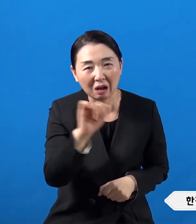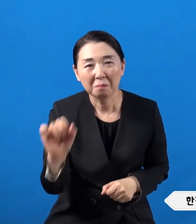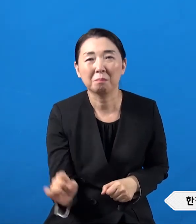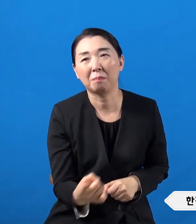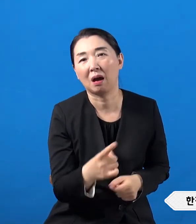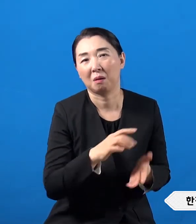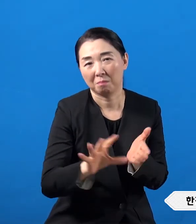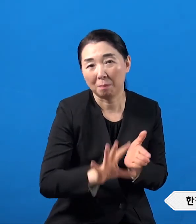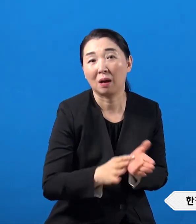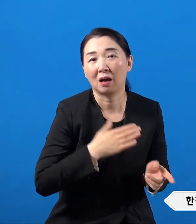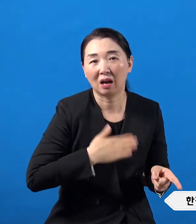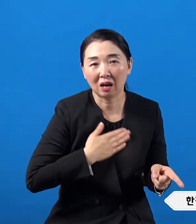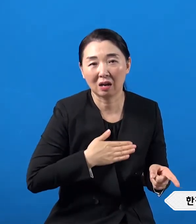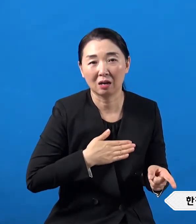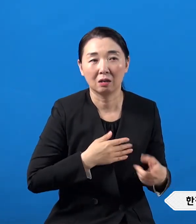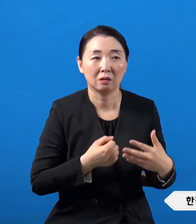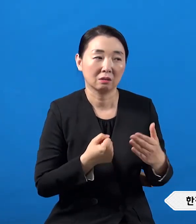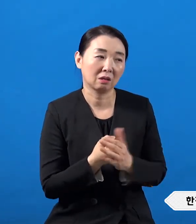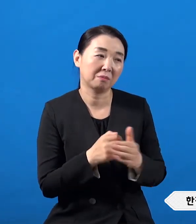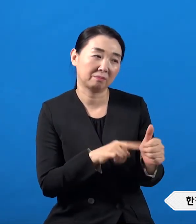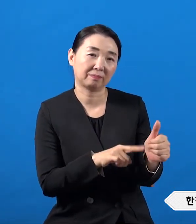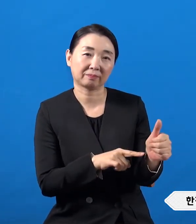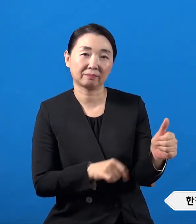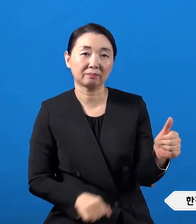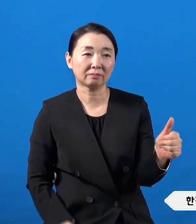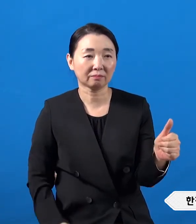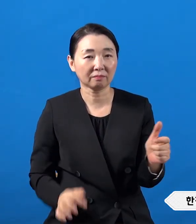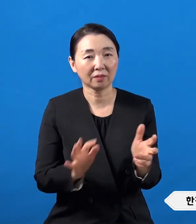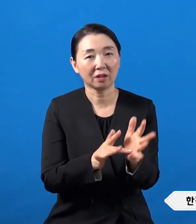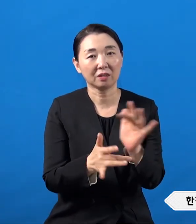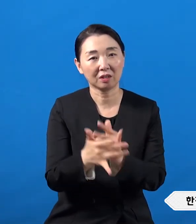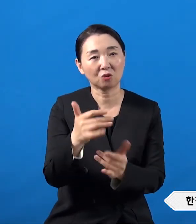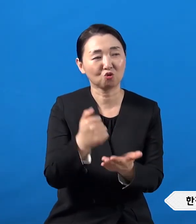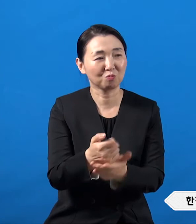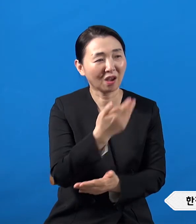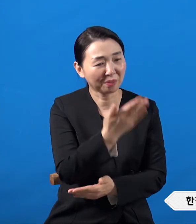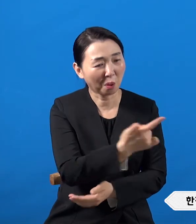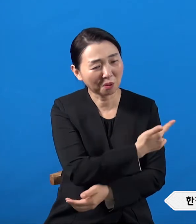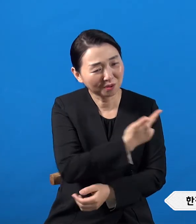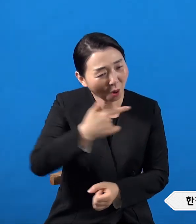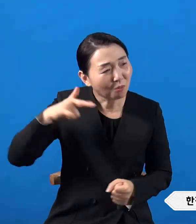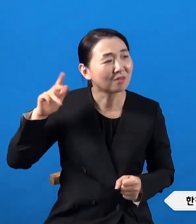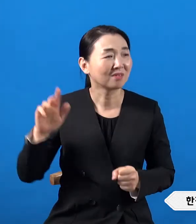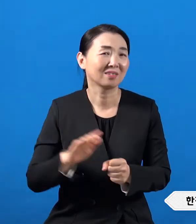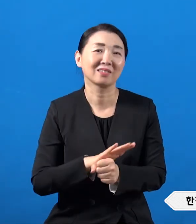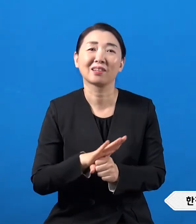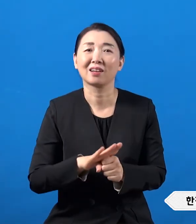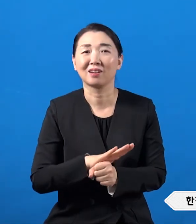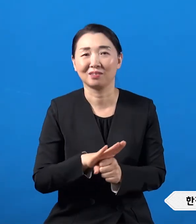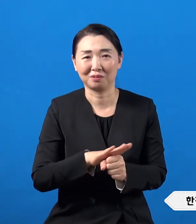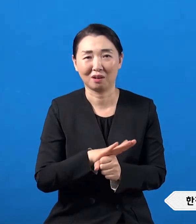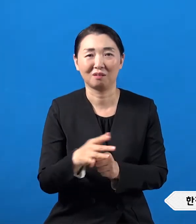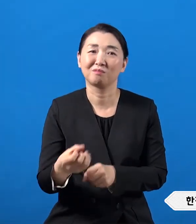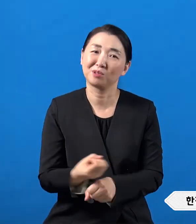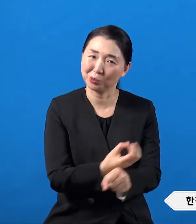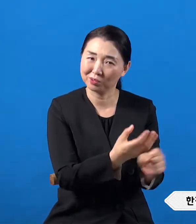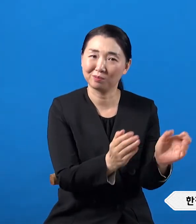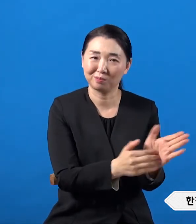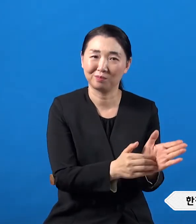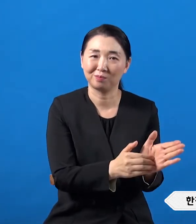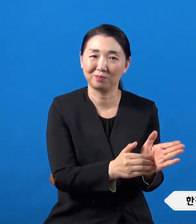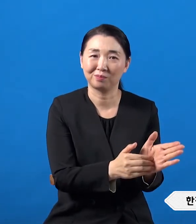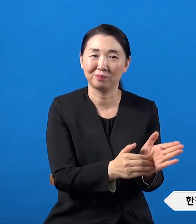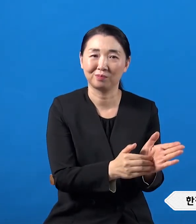알았습니다. 그래서 아이에게 예수님이 너를 너무너무 사랑하신다는 것을